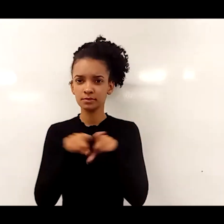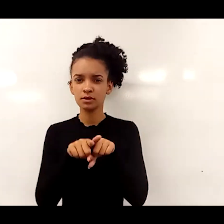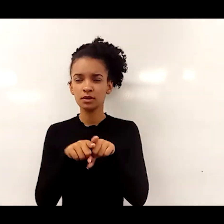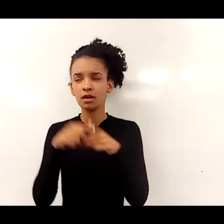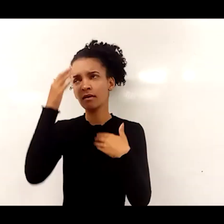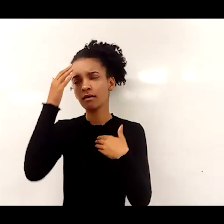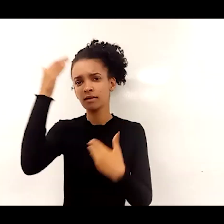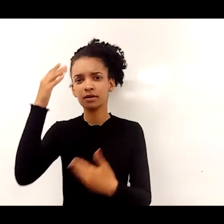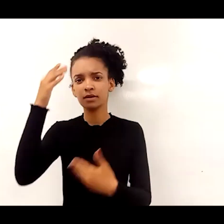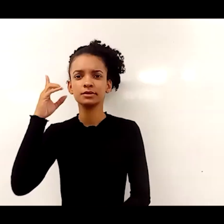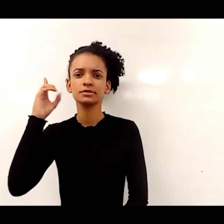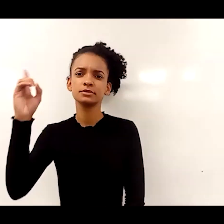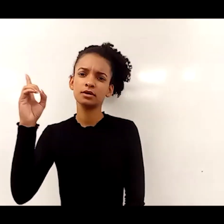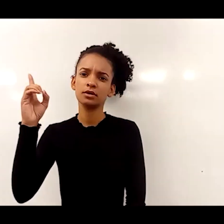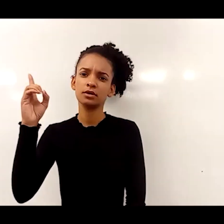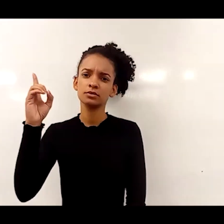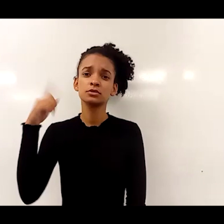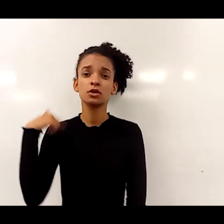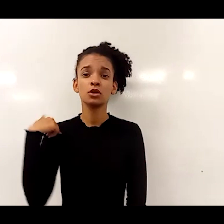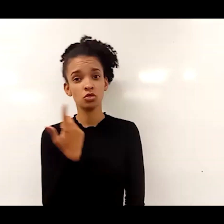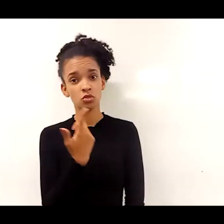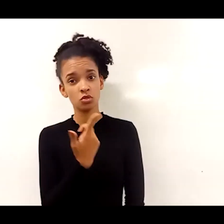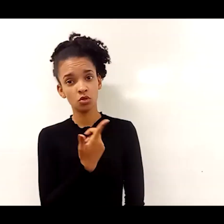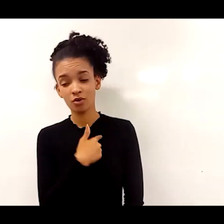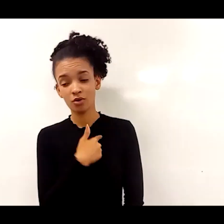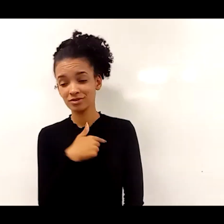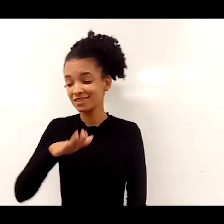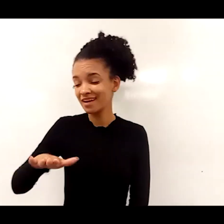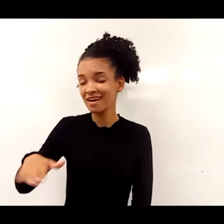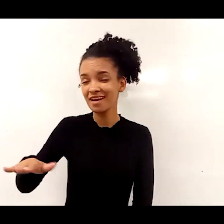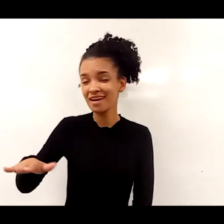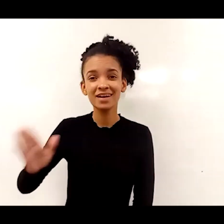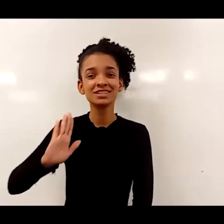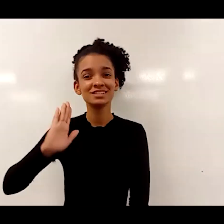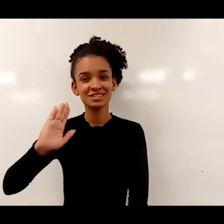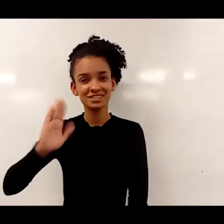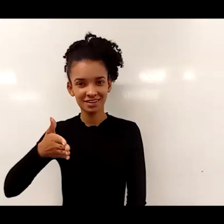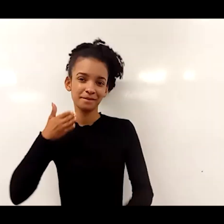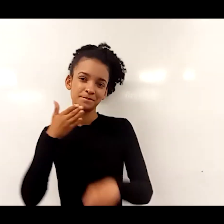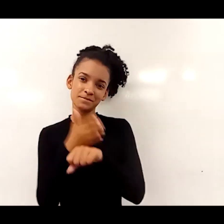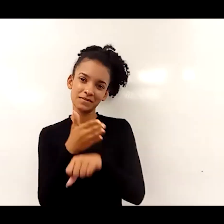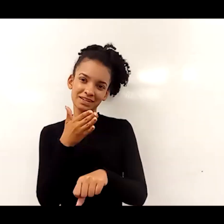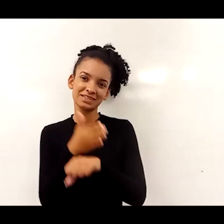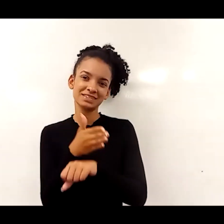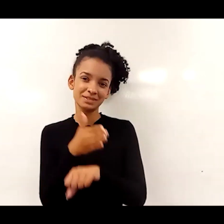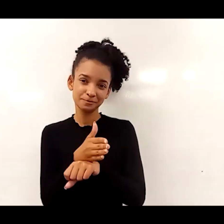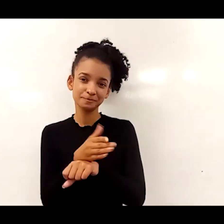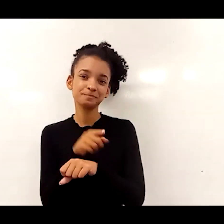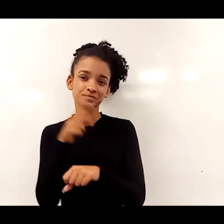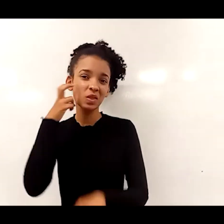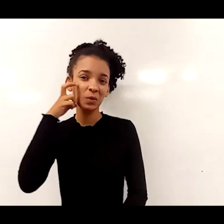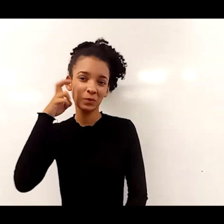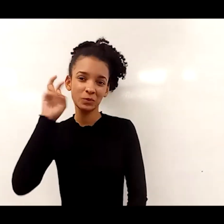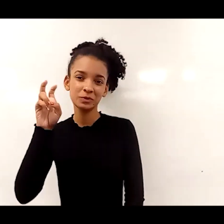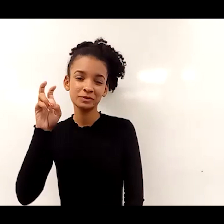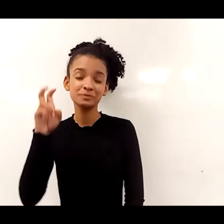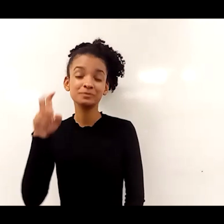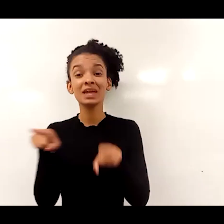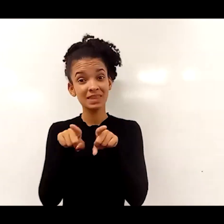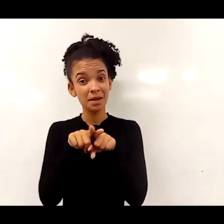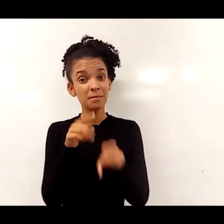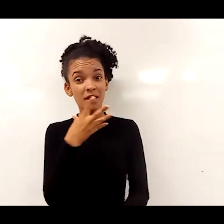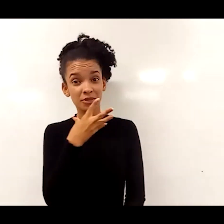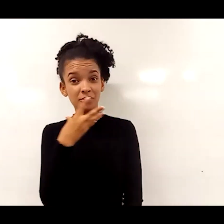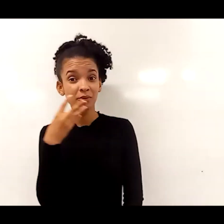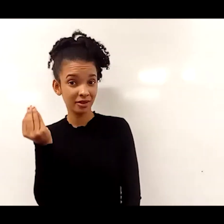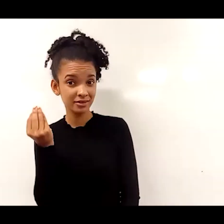geração de Fábrica de Vencedores Kids já está entrando nessa cultura, e os nossos adolescentes não têm mais muita